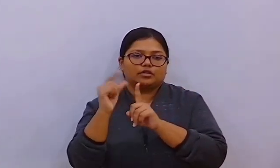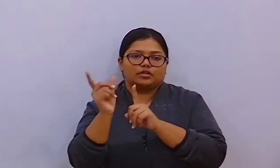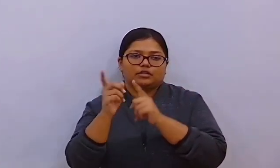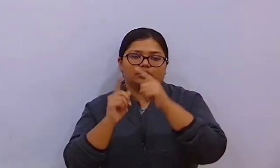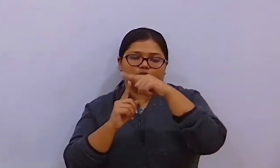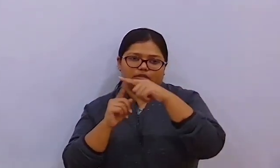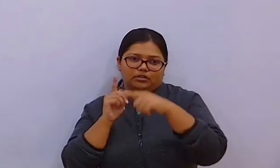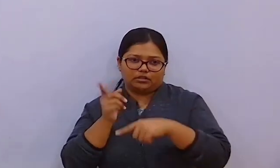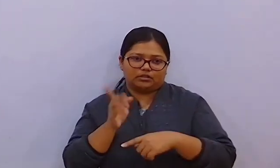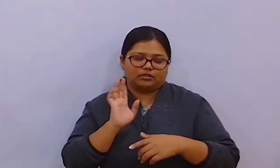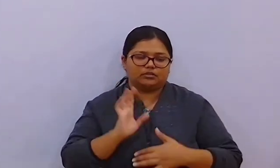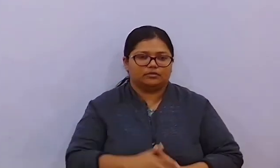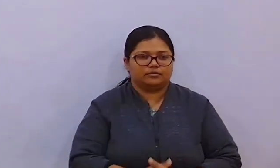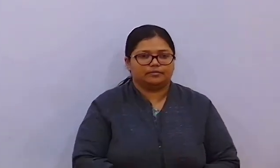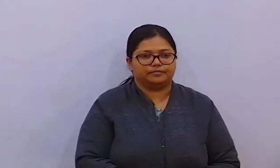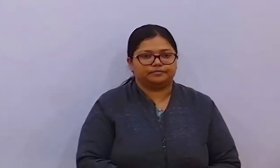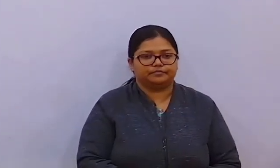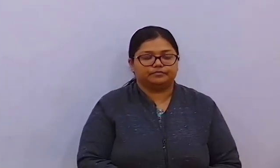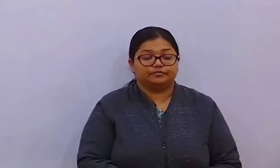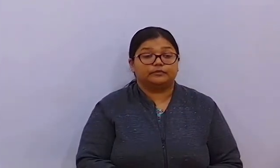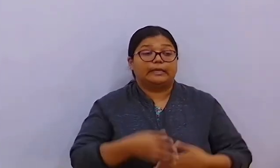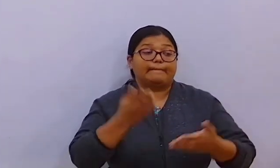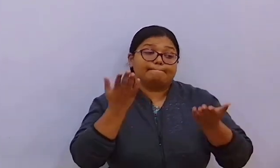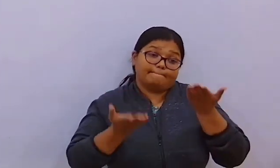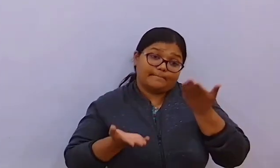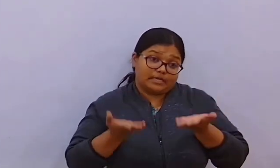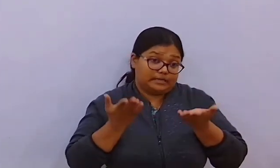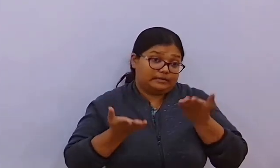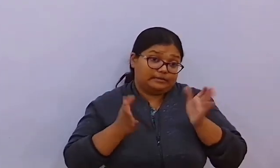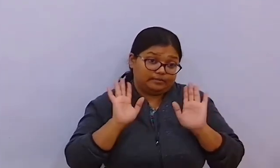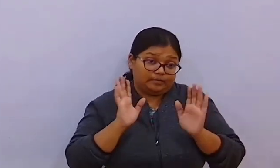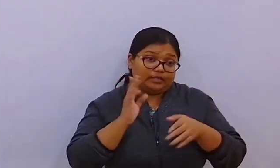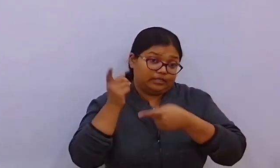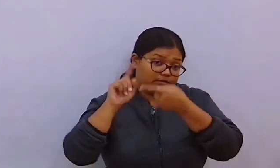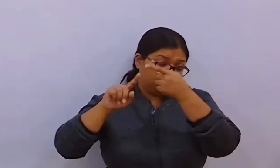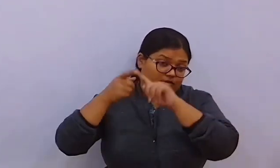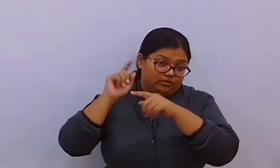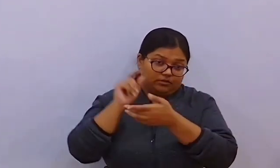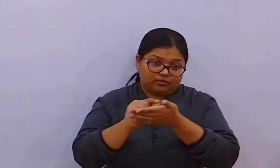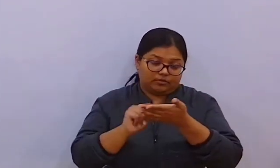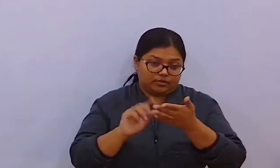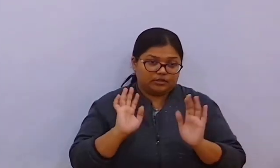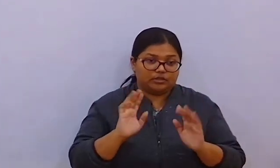शासक संभवतः वृहद्रथ था। क्लियर है यहां तक सबको?